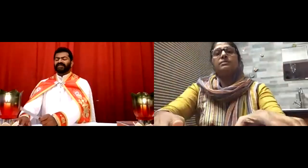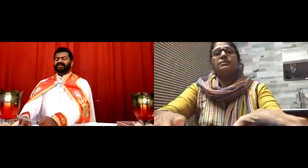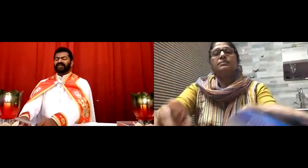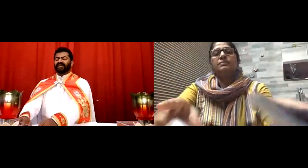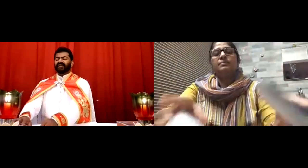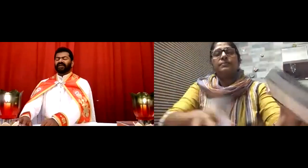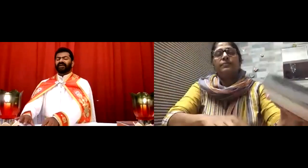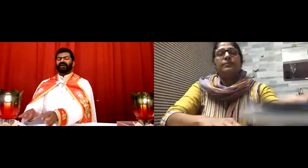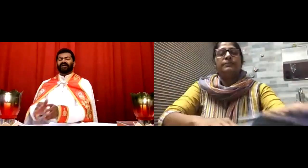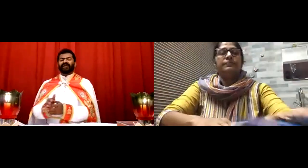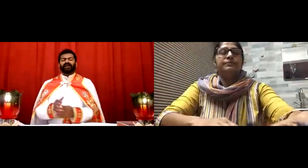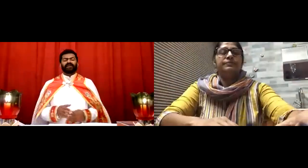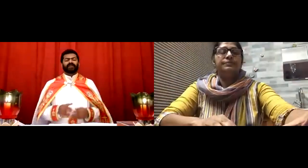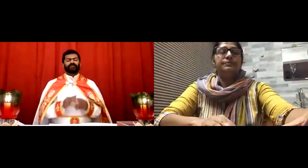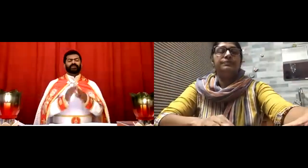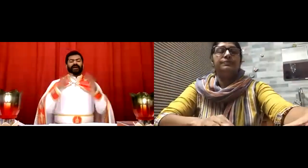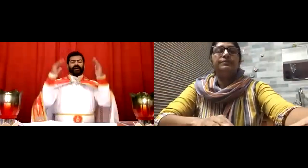പാകയാണ് ചീട.